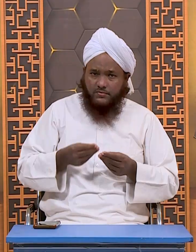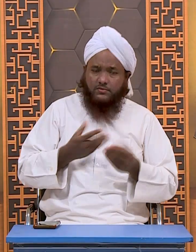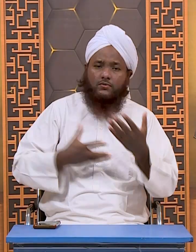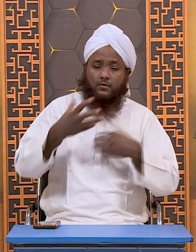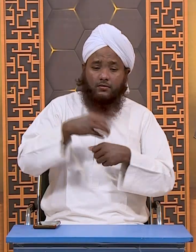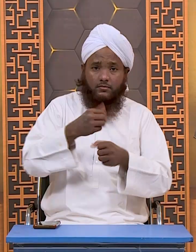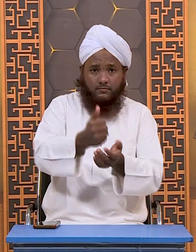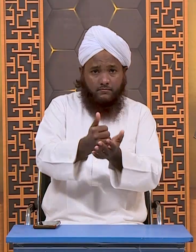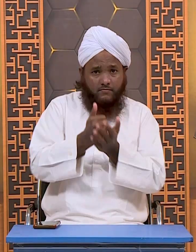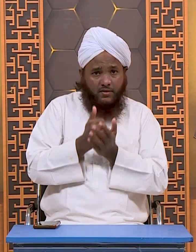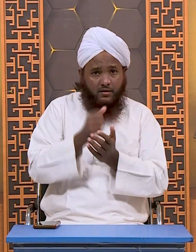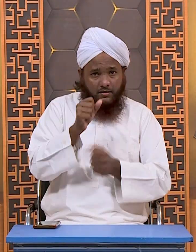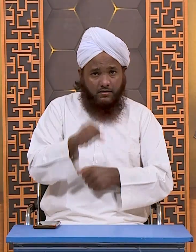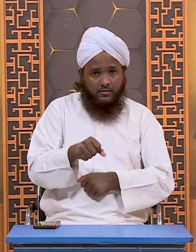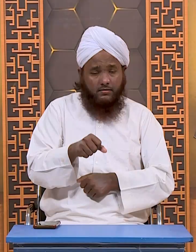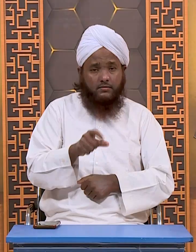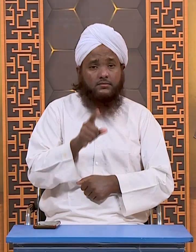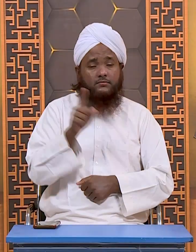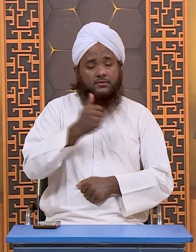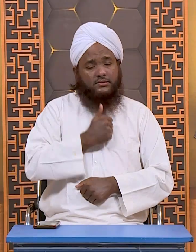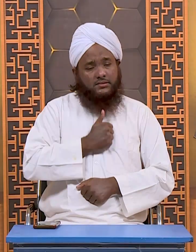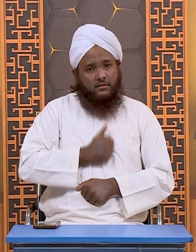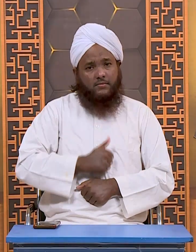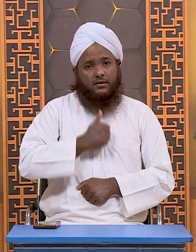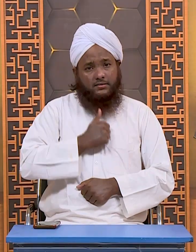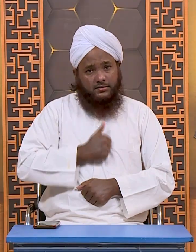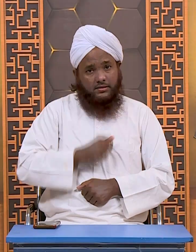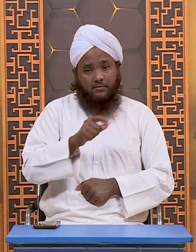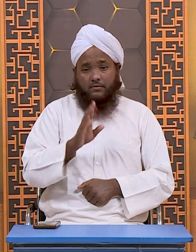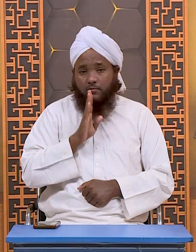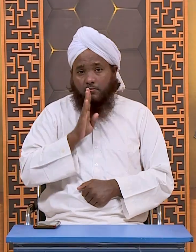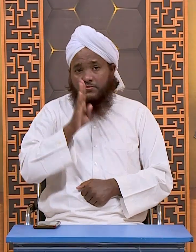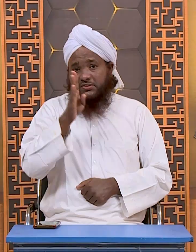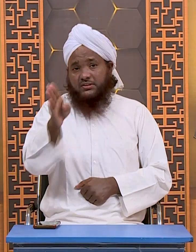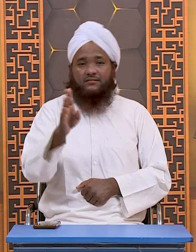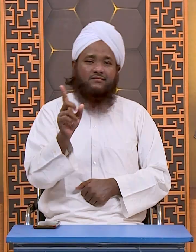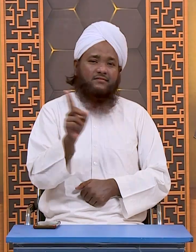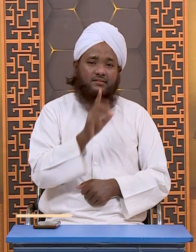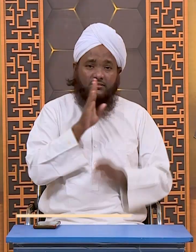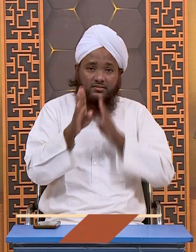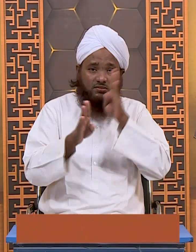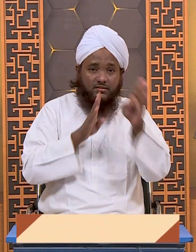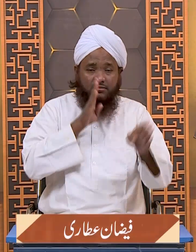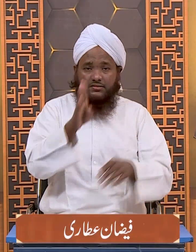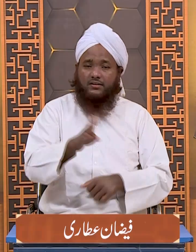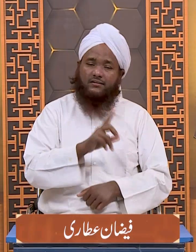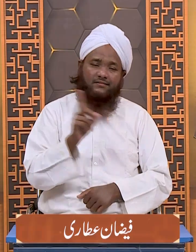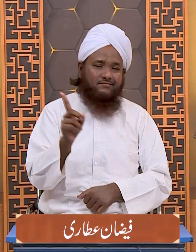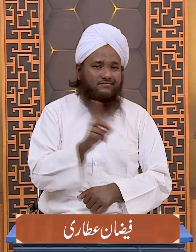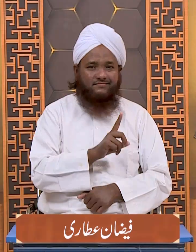साथ पेश आता है, इस पर सब्र करना, किसी किस्म का शिकवा, शिकायत, वावेला न करना,